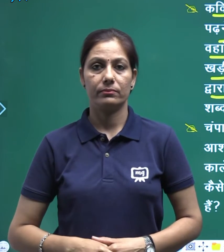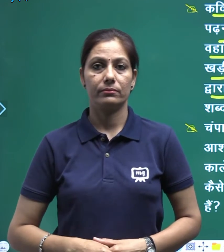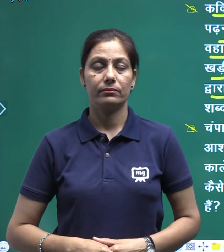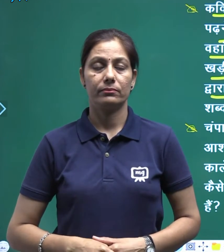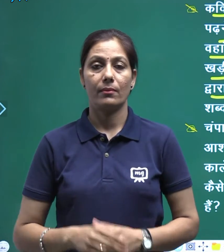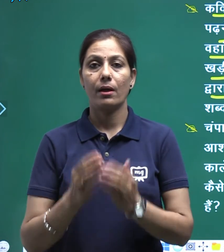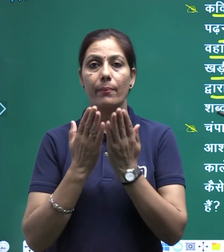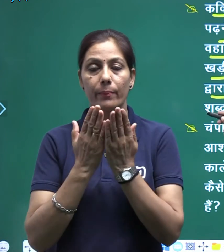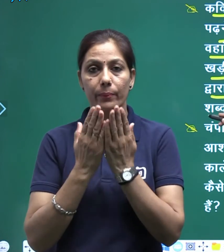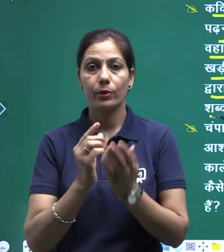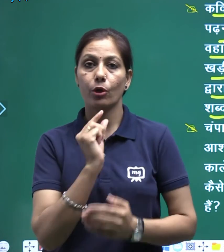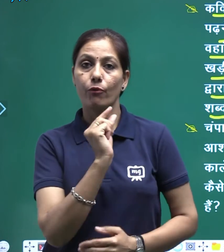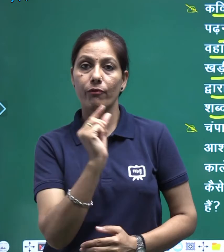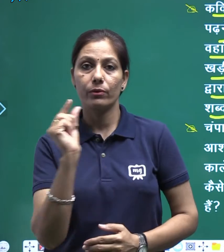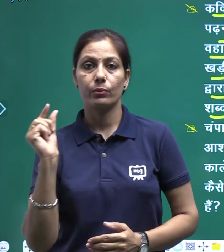या पढ़े जा रहे शब्दों को